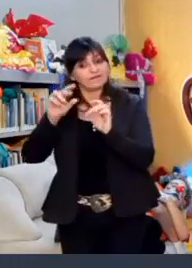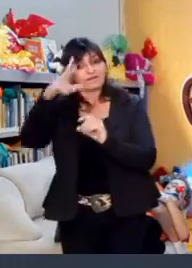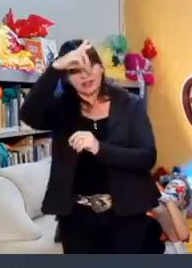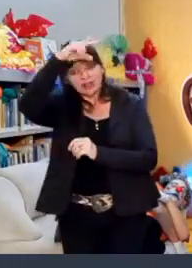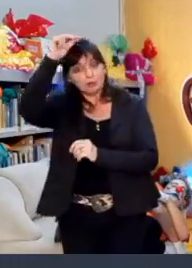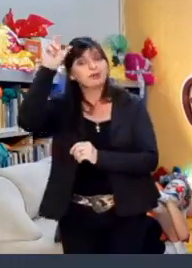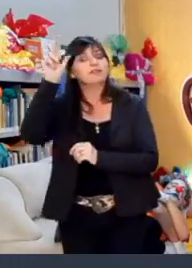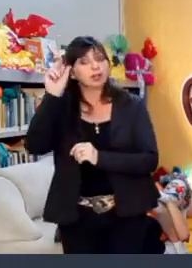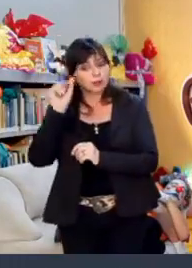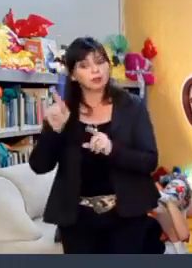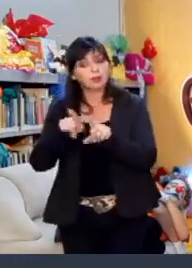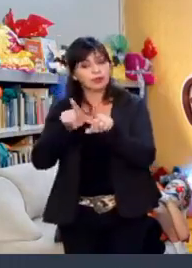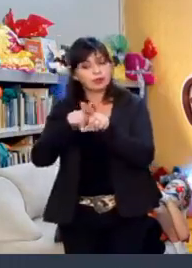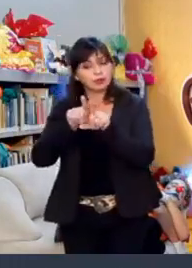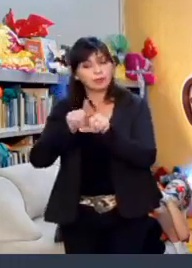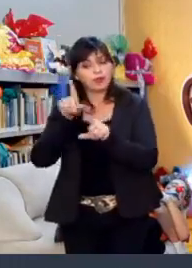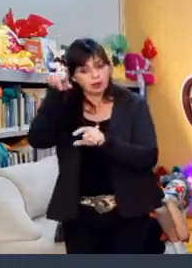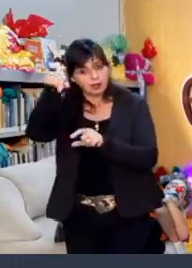Arquivo Histórico.